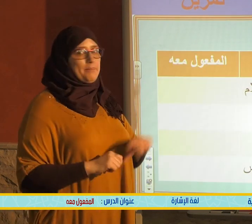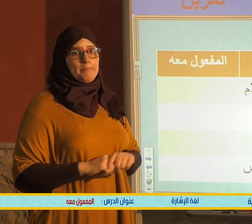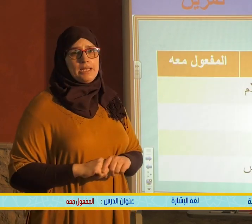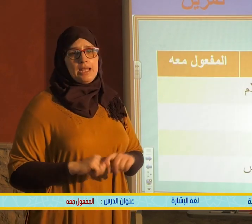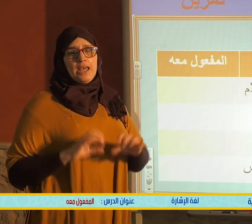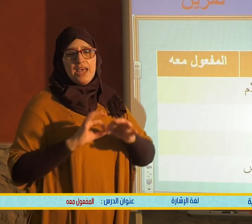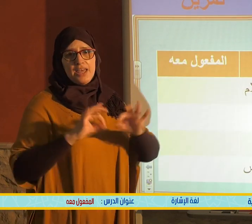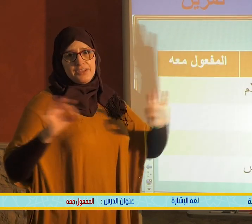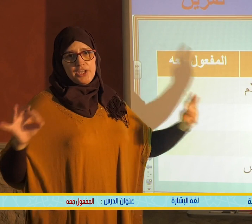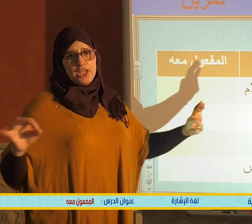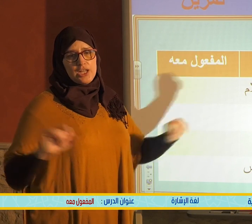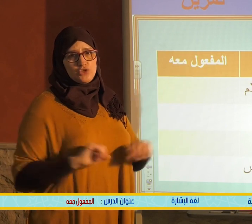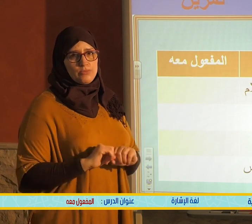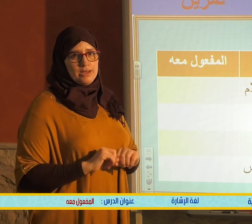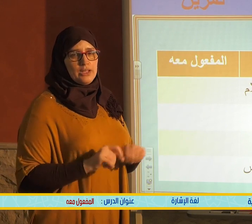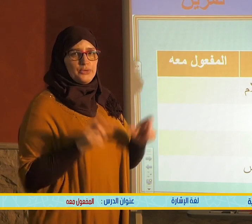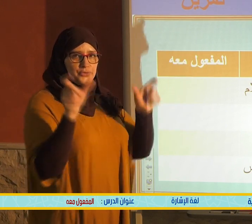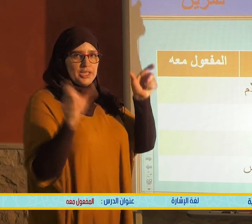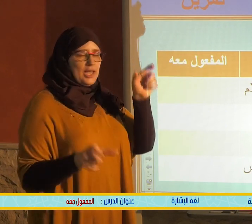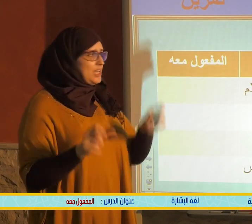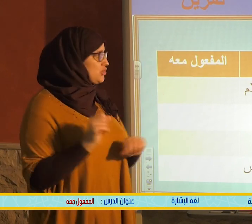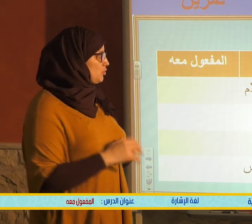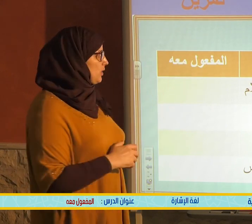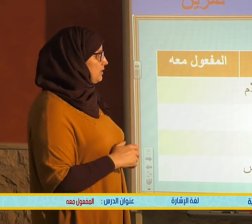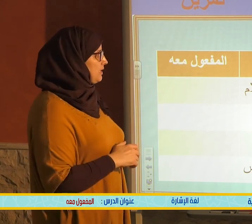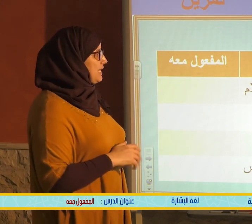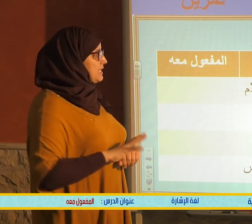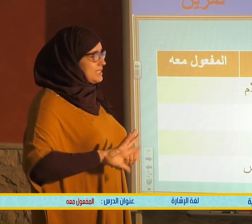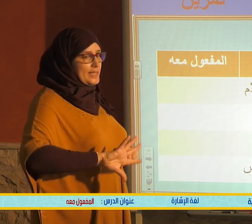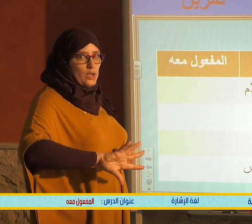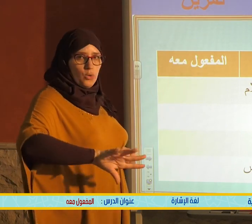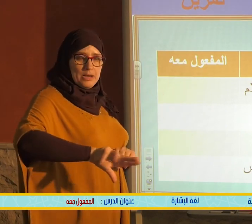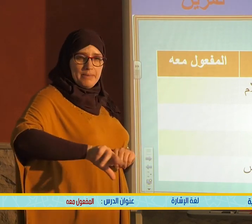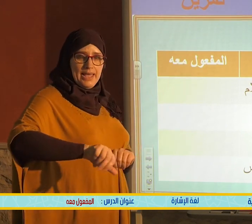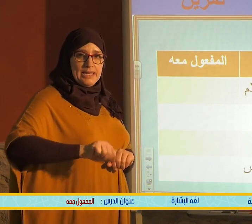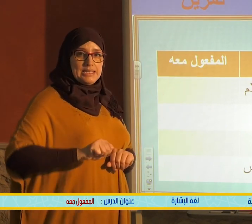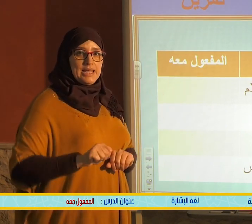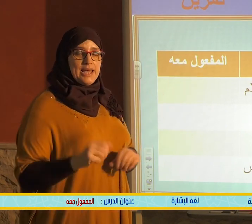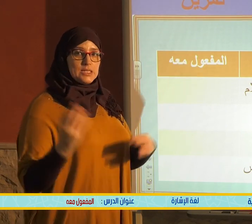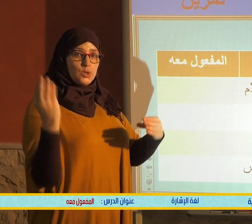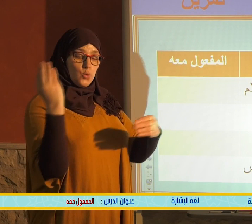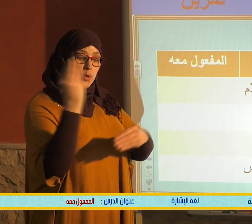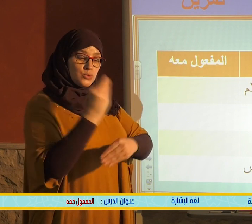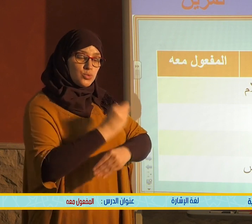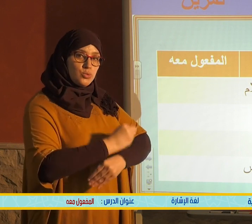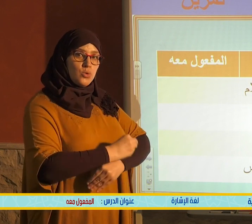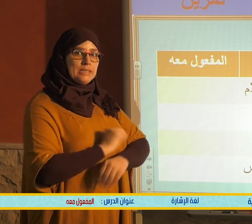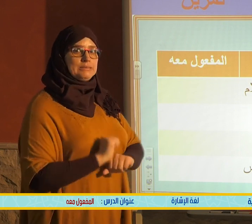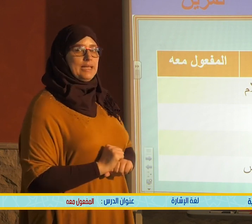أكمل هذه الجمل في الجدول. سرقوا المحلات ونزول